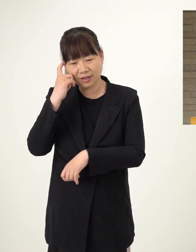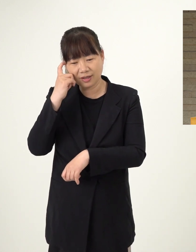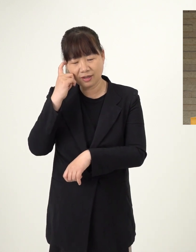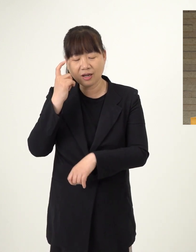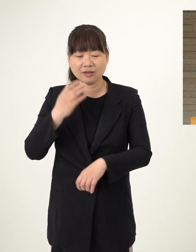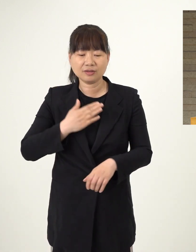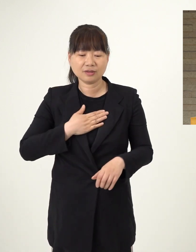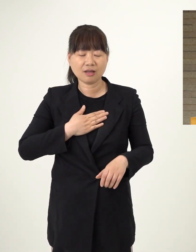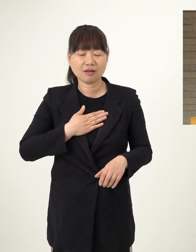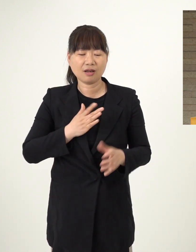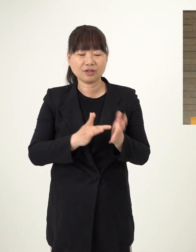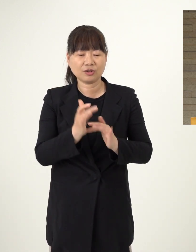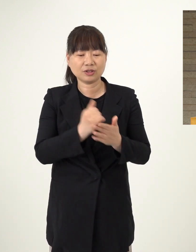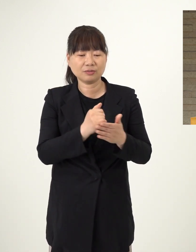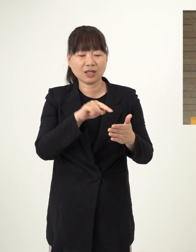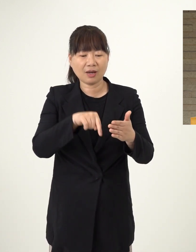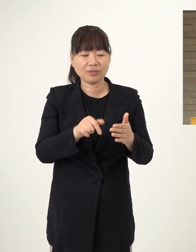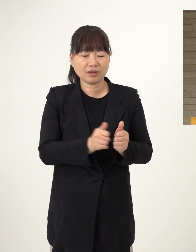속는 거예요.